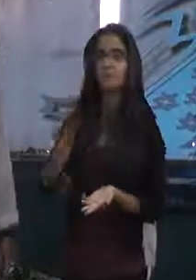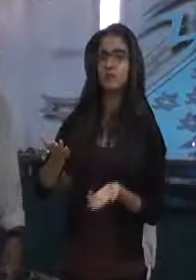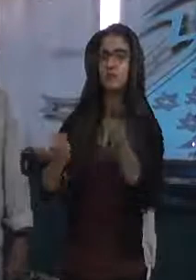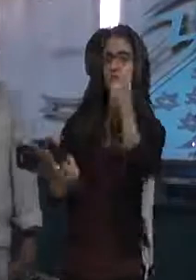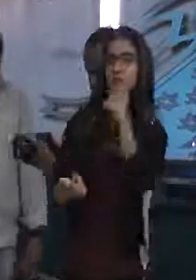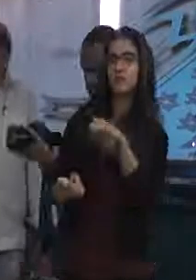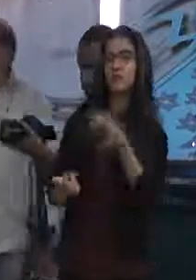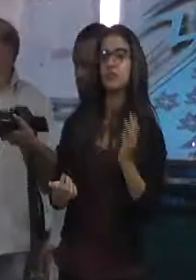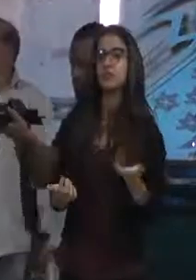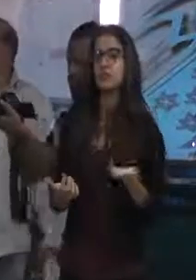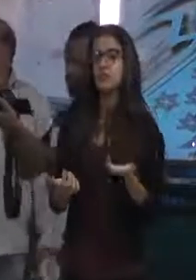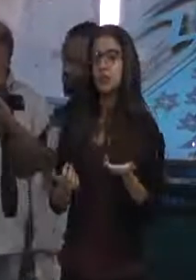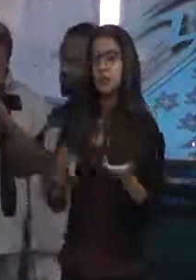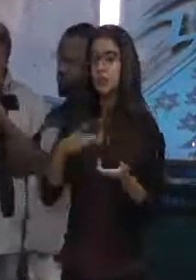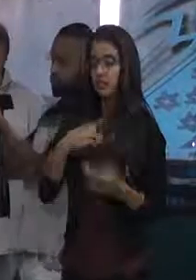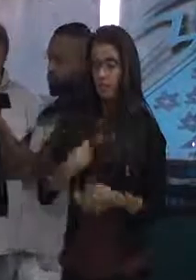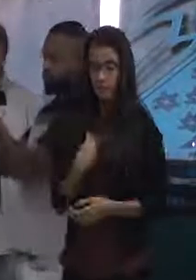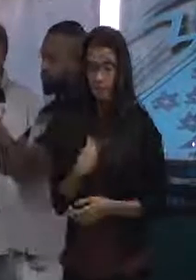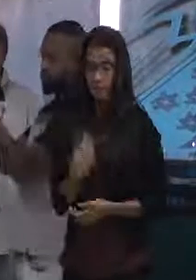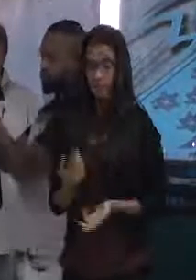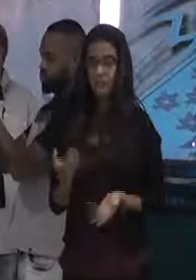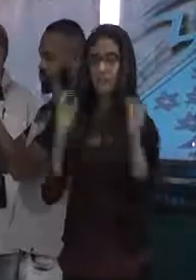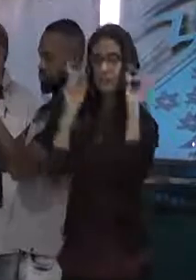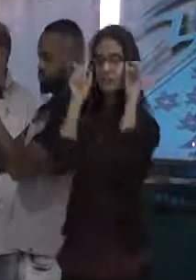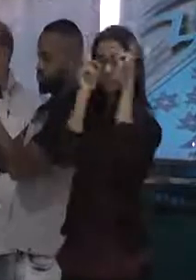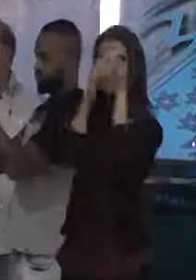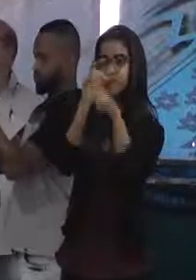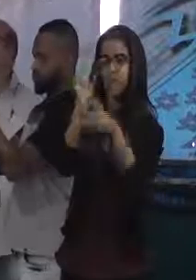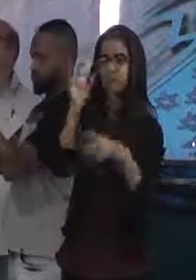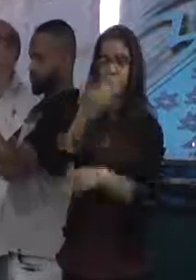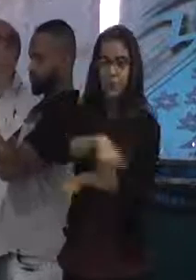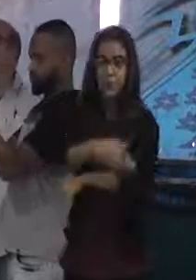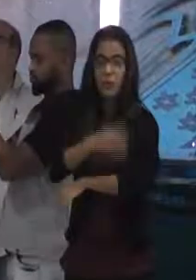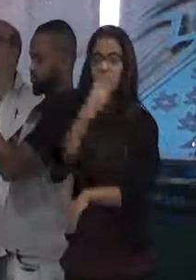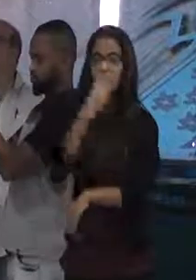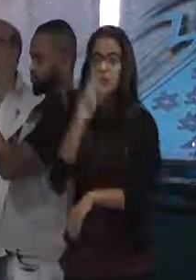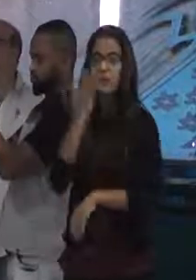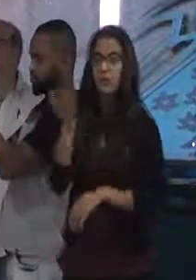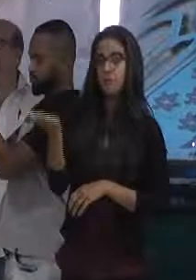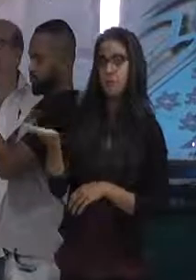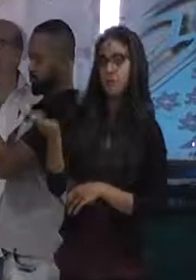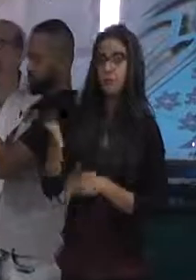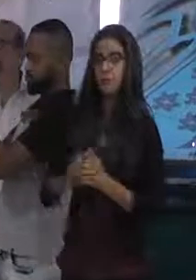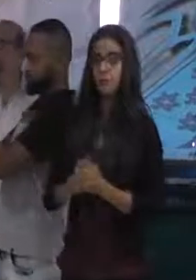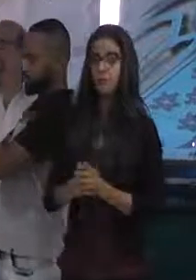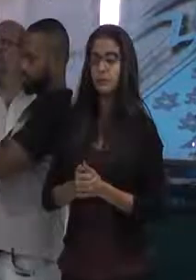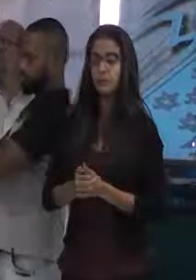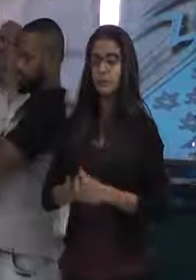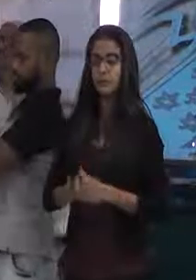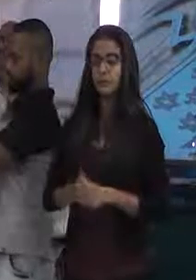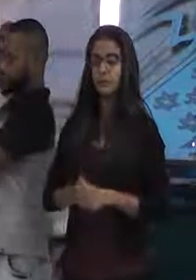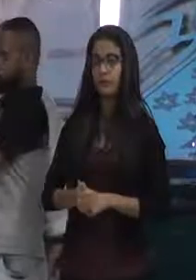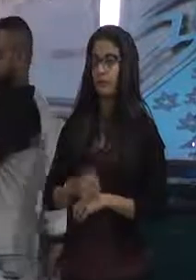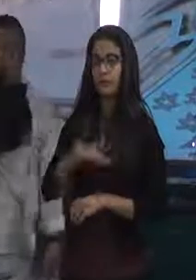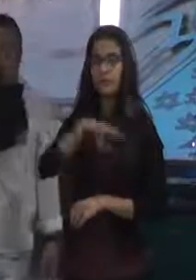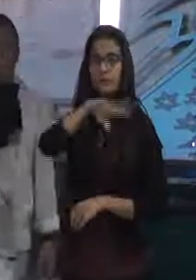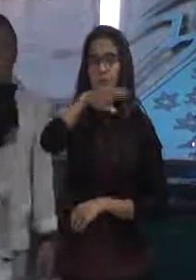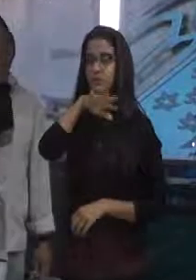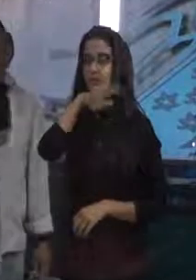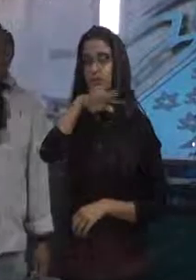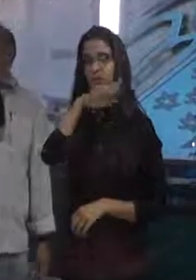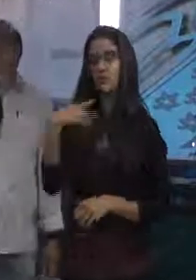de mulheres, vivendo nas ruas como os mendigos. E isso não é bom para nós,